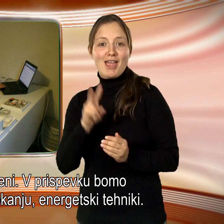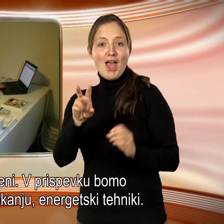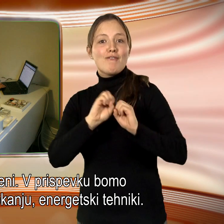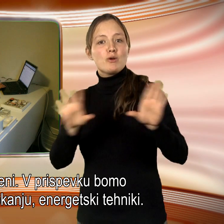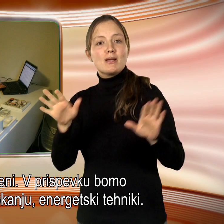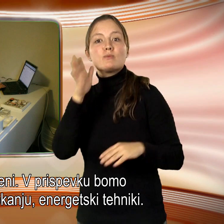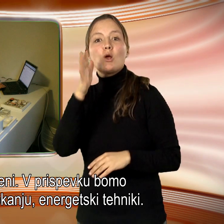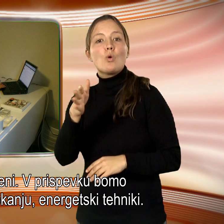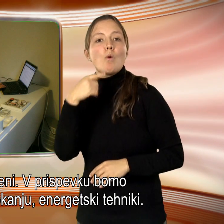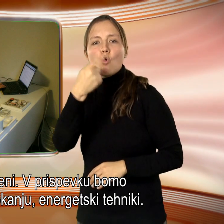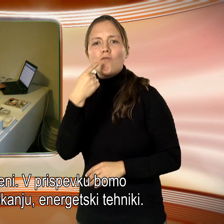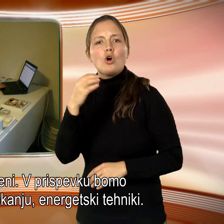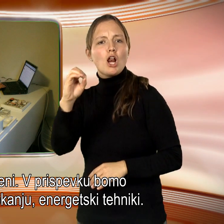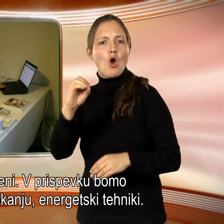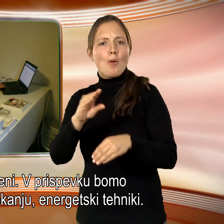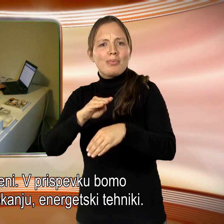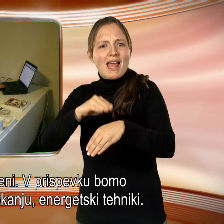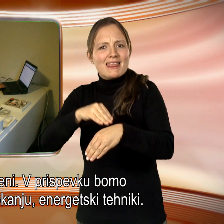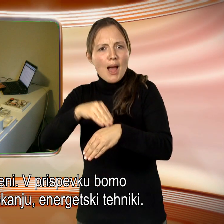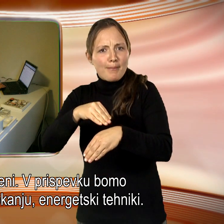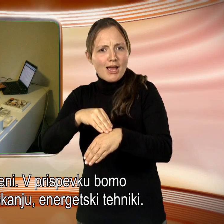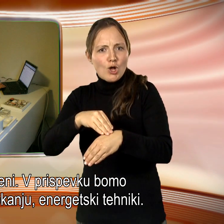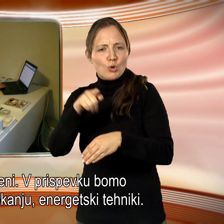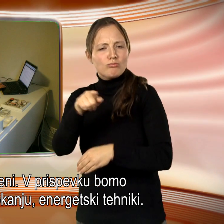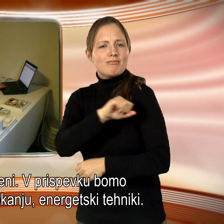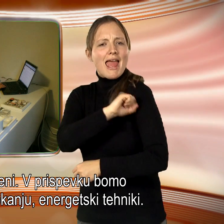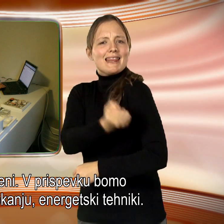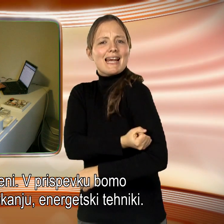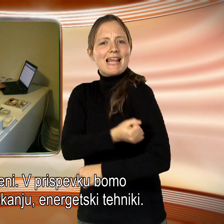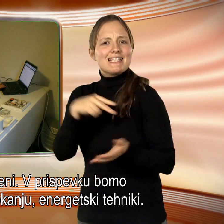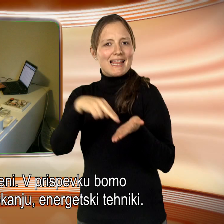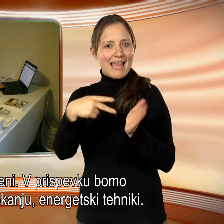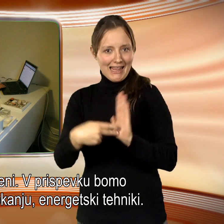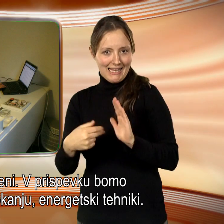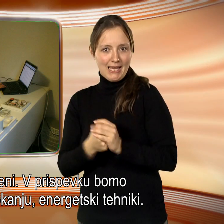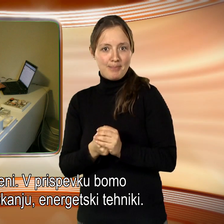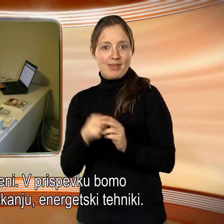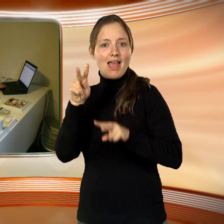Pozdravljeni! V prispevku bomo govorili o tapkanju, energetski tehniki.